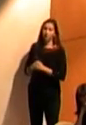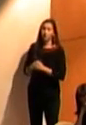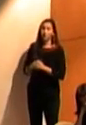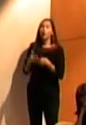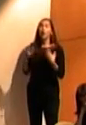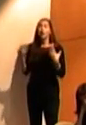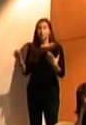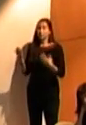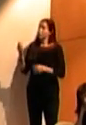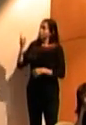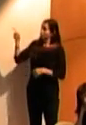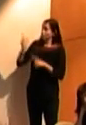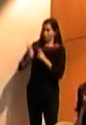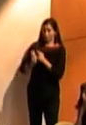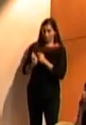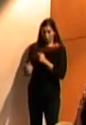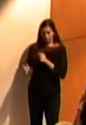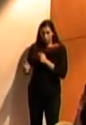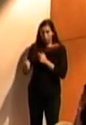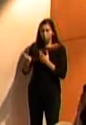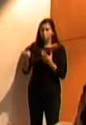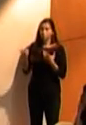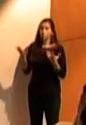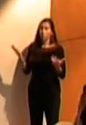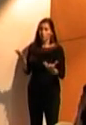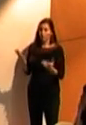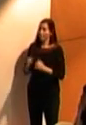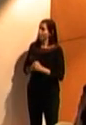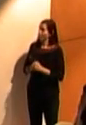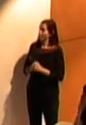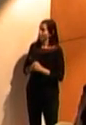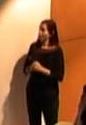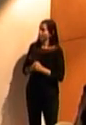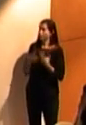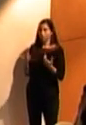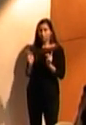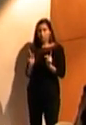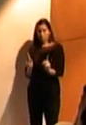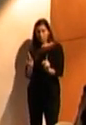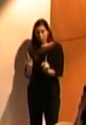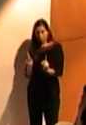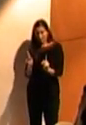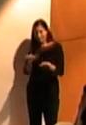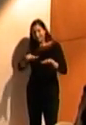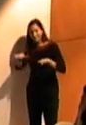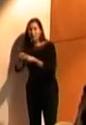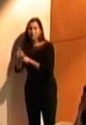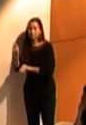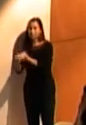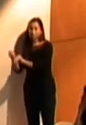c'est une démarche à la fois pédagogique et thérapeutique qui a été initiée aux